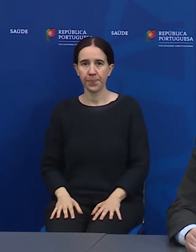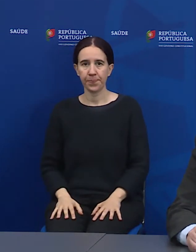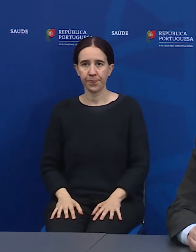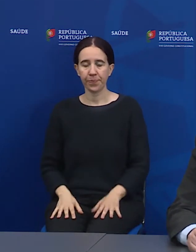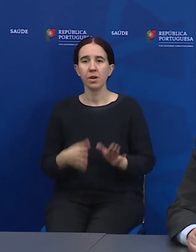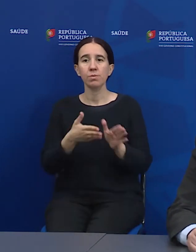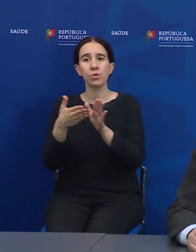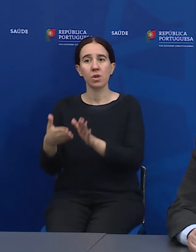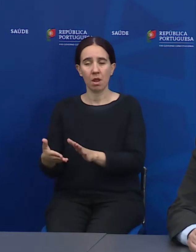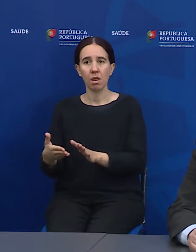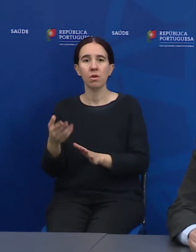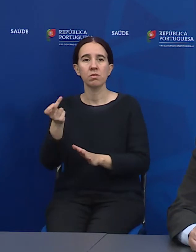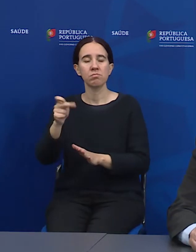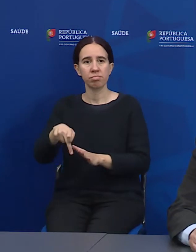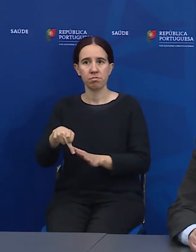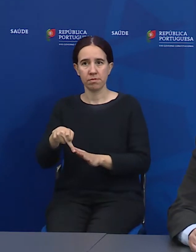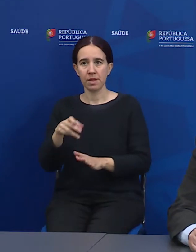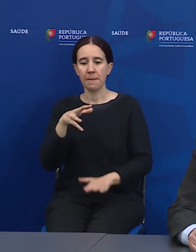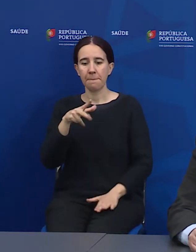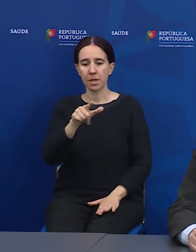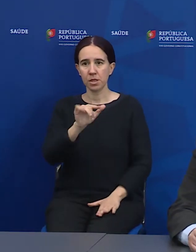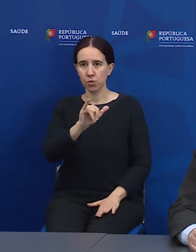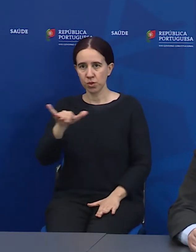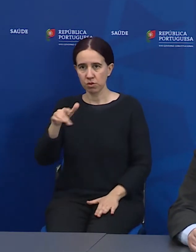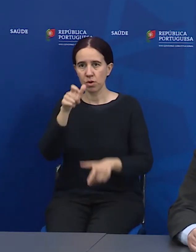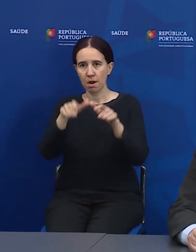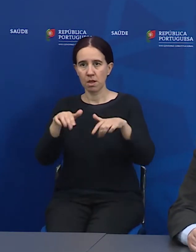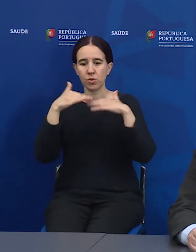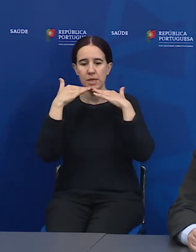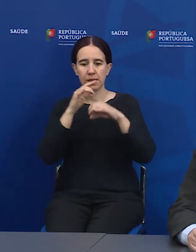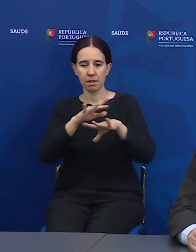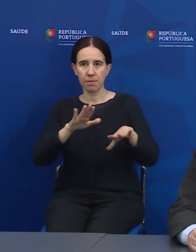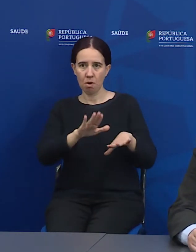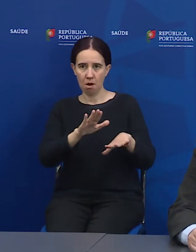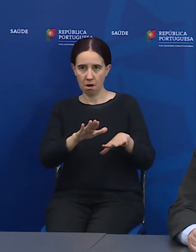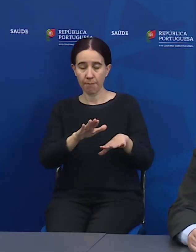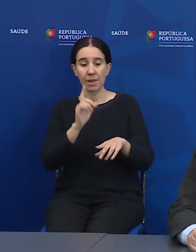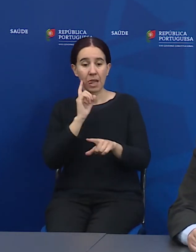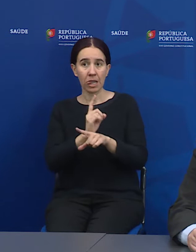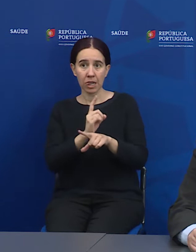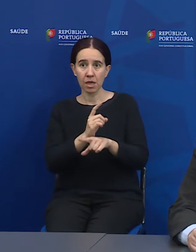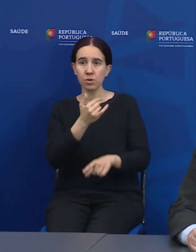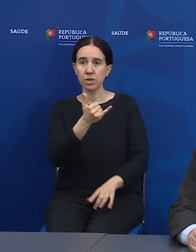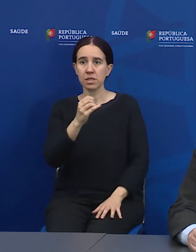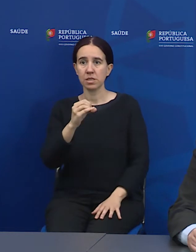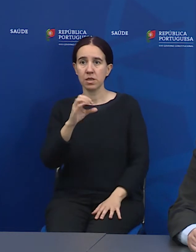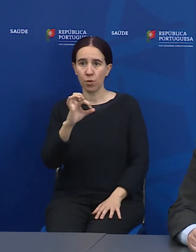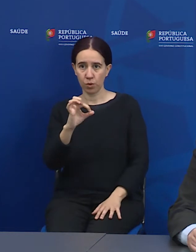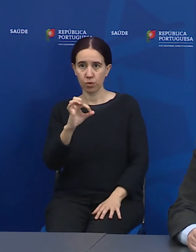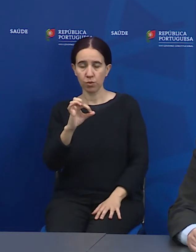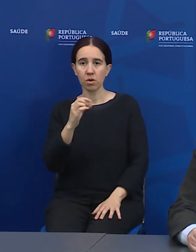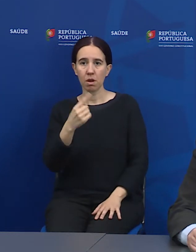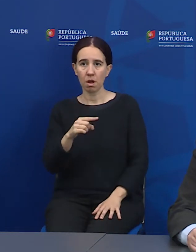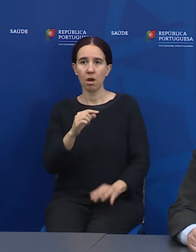por outro lado verificam-se 1.200 casos de internamento dos quais 208